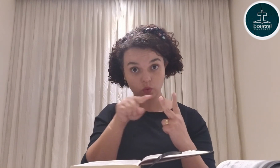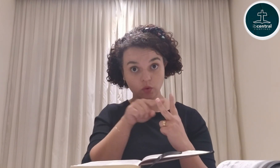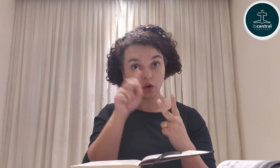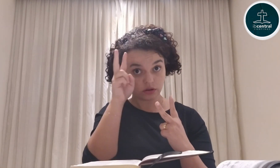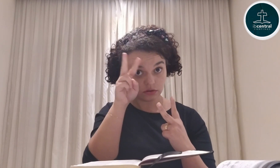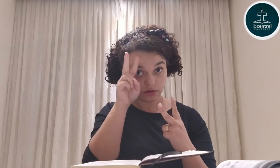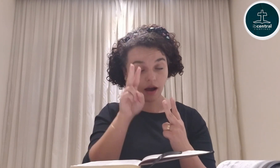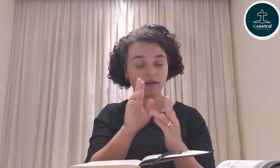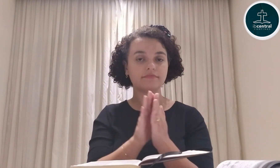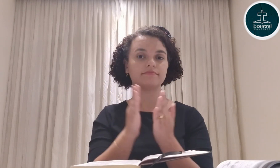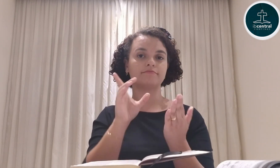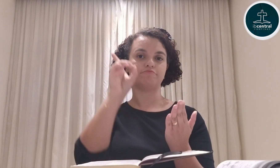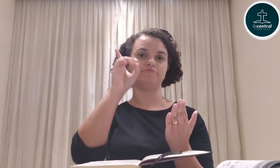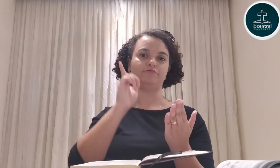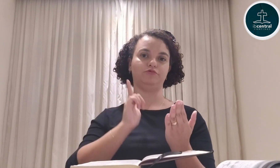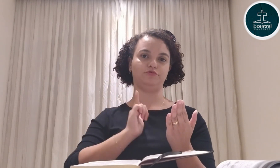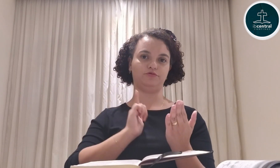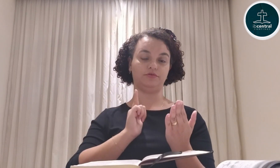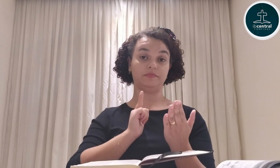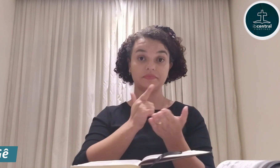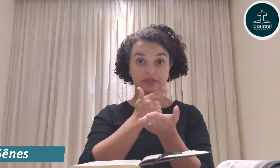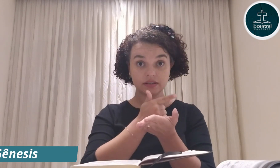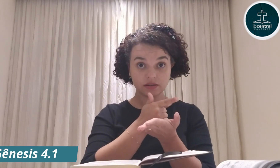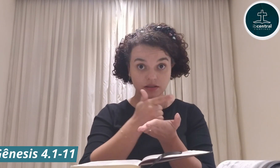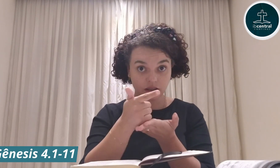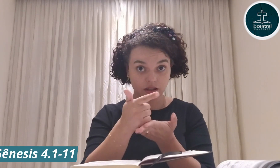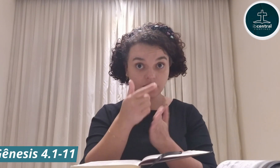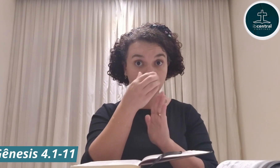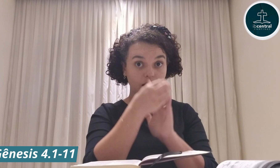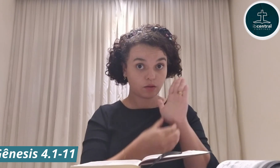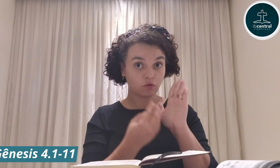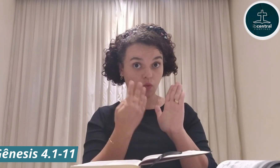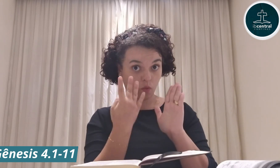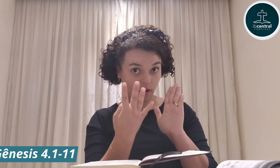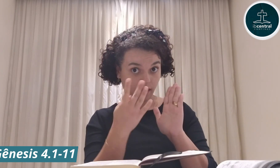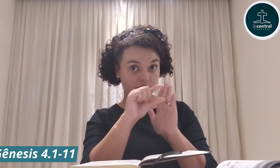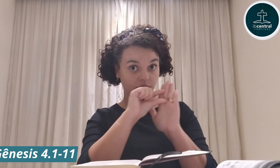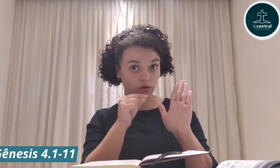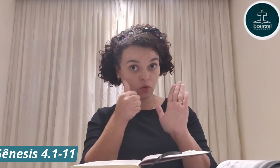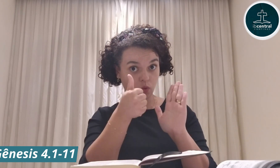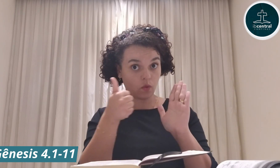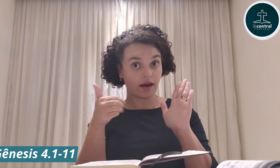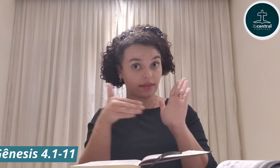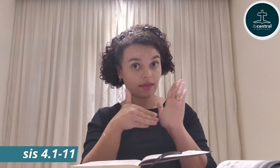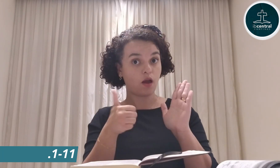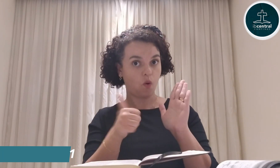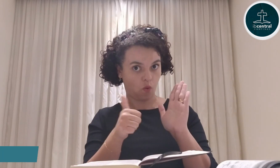e Abel. A Bíblia conta o relato dessa história em Gênesis, capítulo